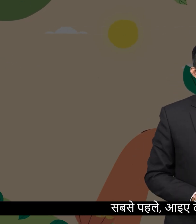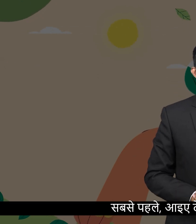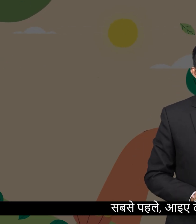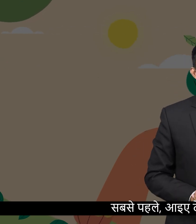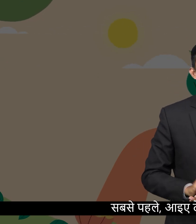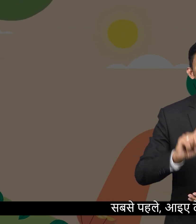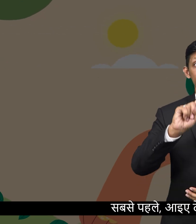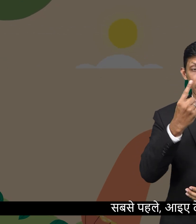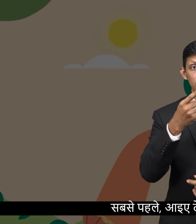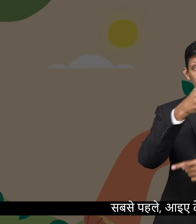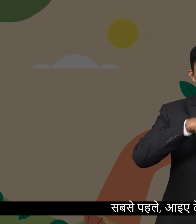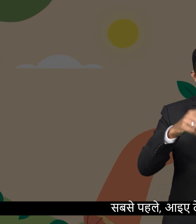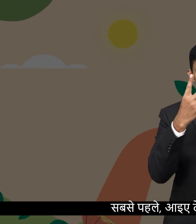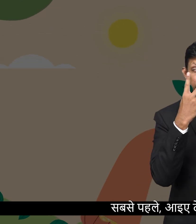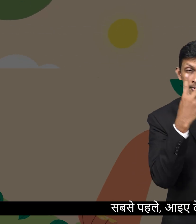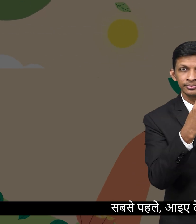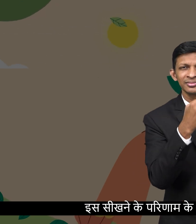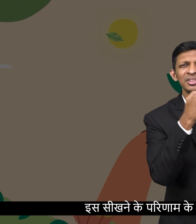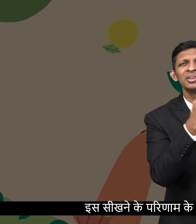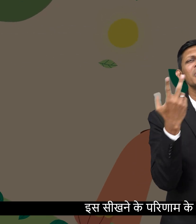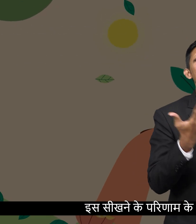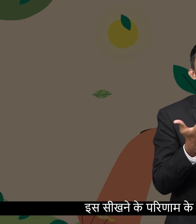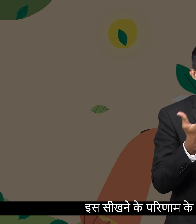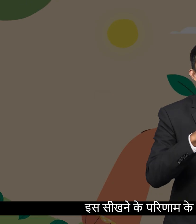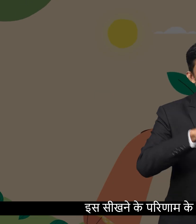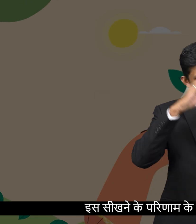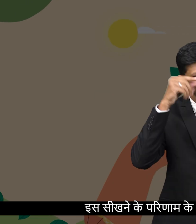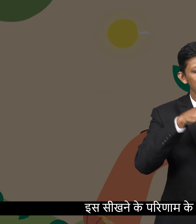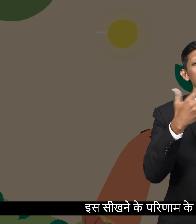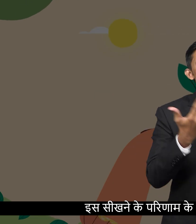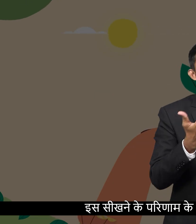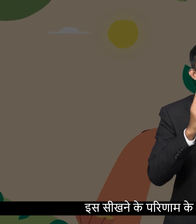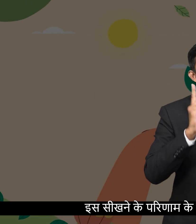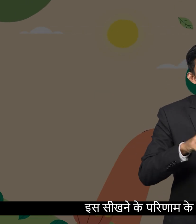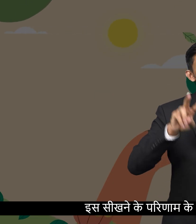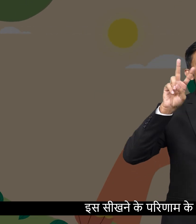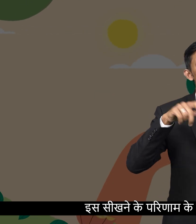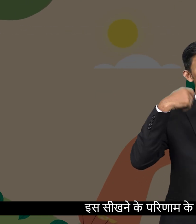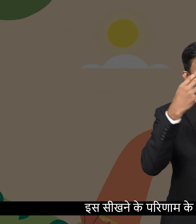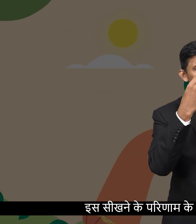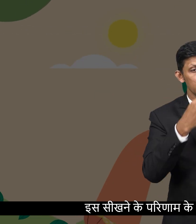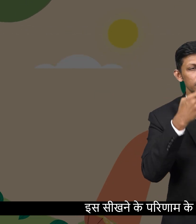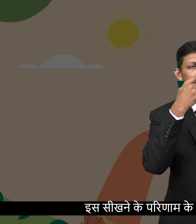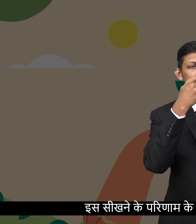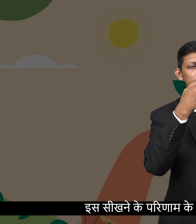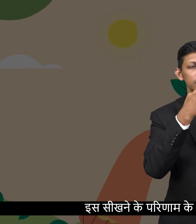सबसे पहले आइए देखें कि हम इस वीडियो से इस सीखने के परिणाम के माध्यम से क्या सीखने जा रहे हैं।